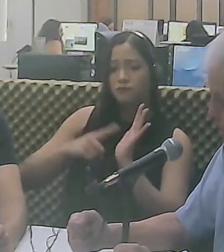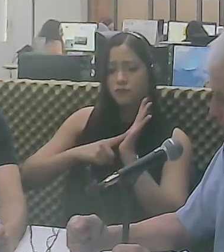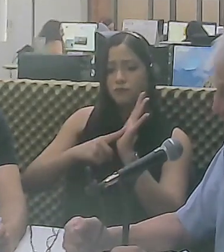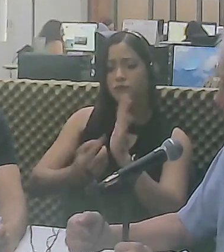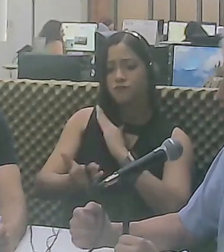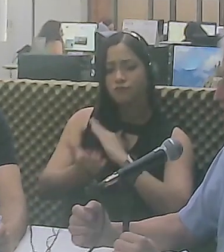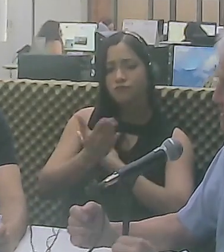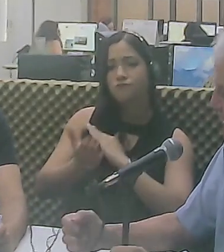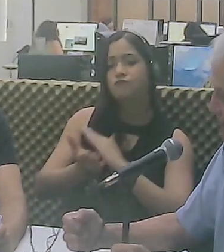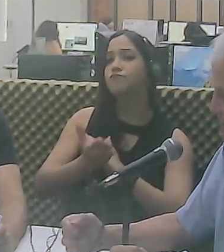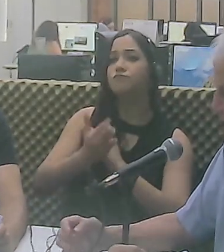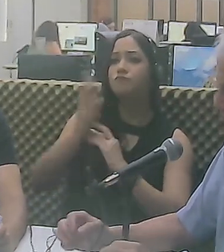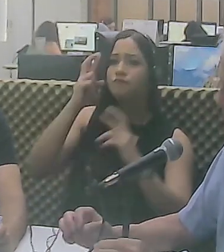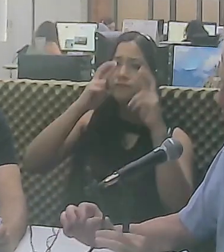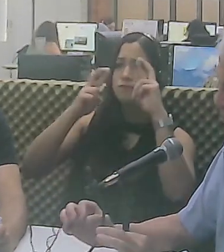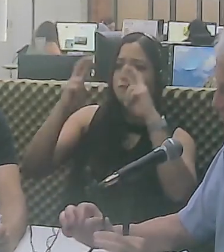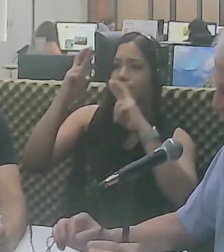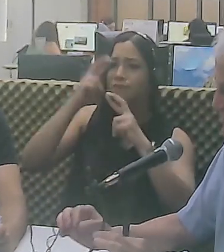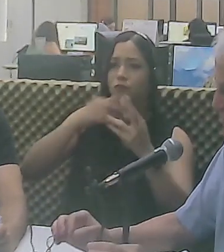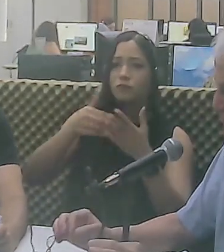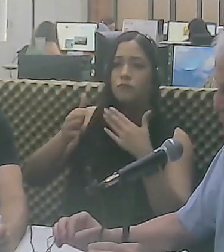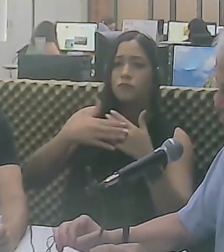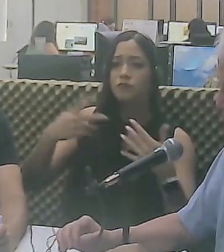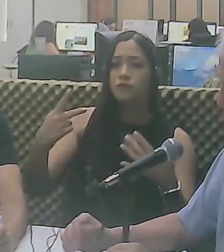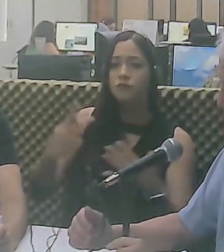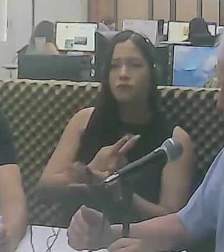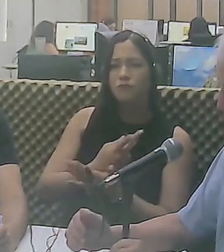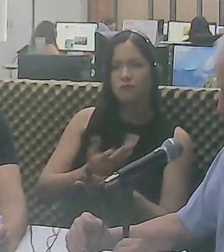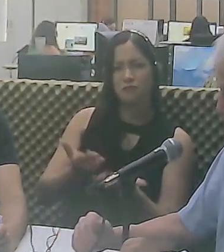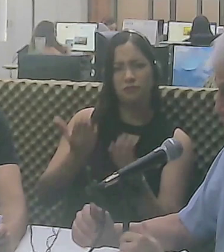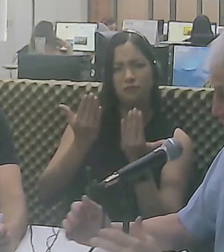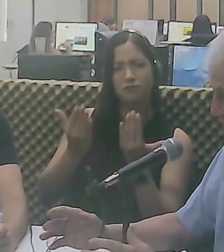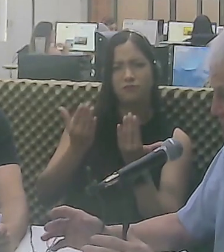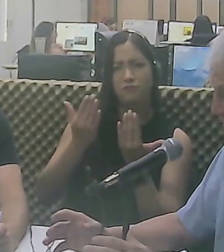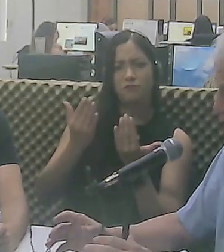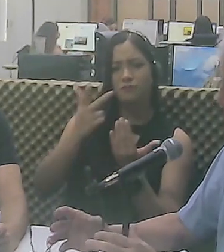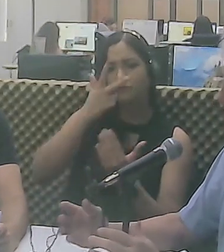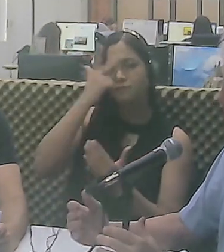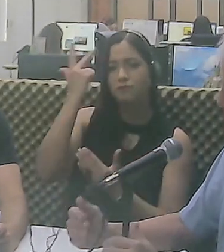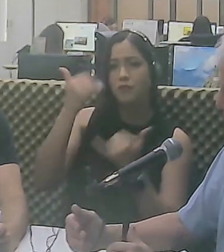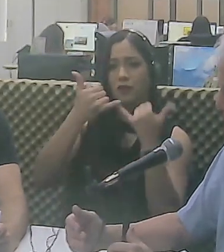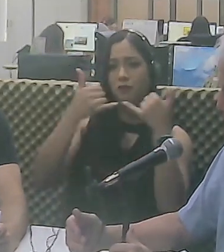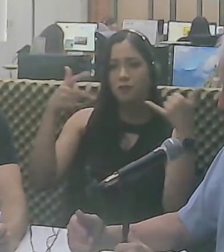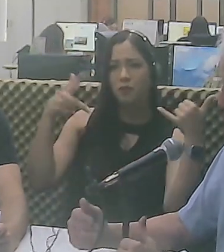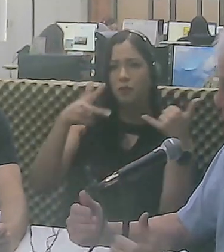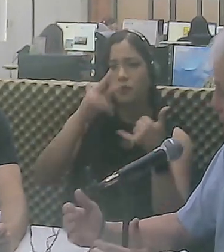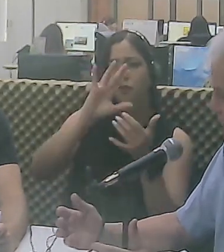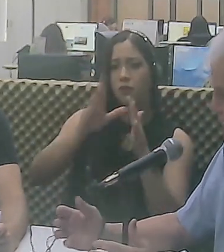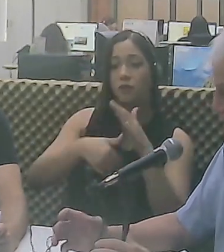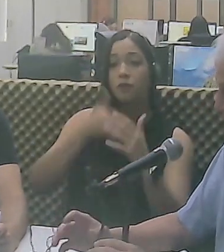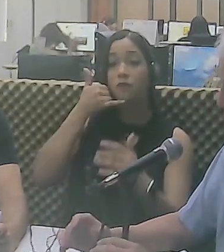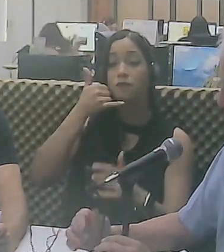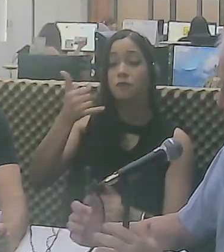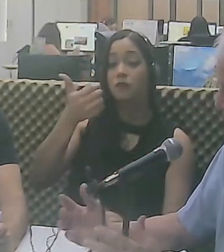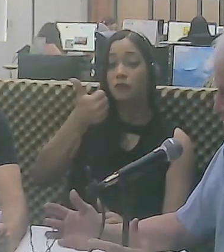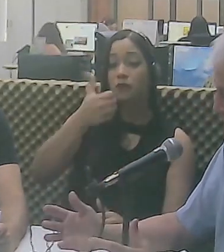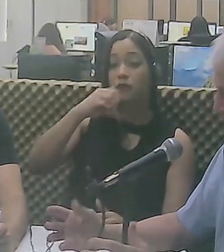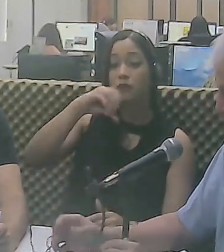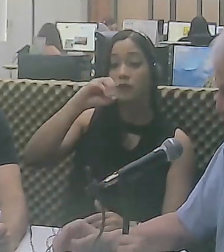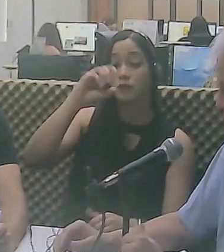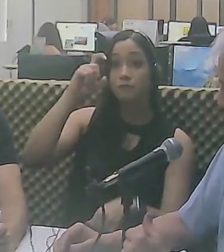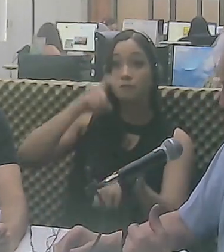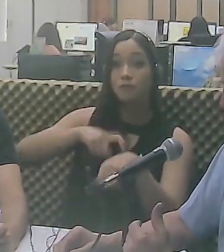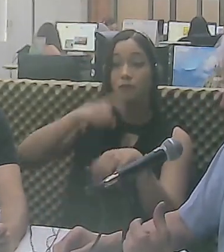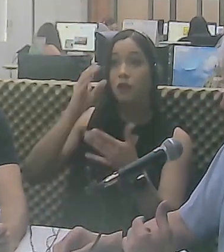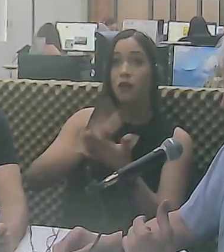nos ajuda a fiscalizar qualquer tipo de intercorrência que possa avisar no 190 que liga